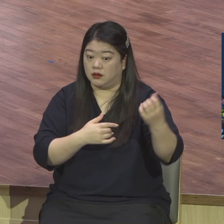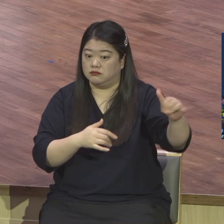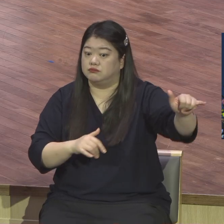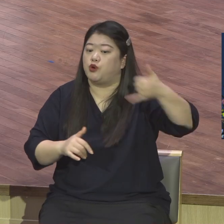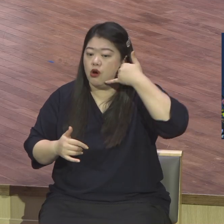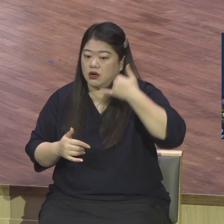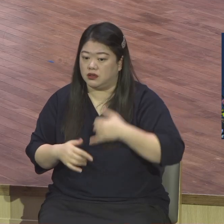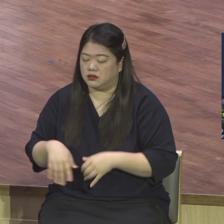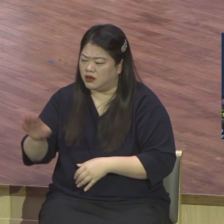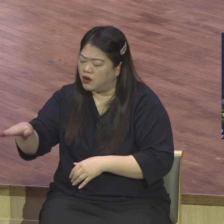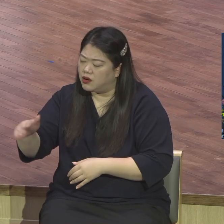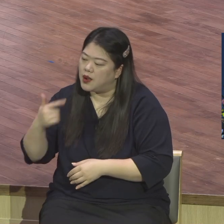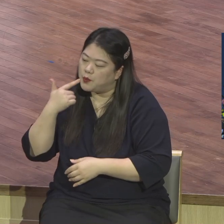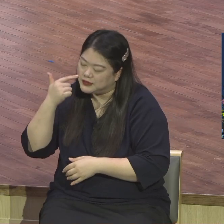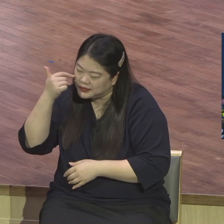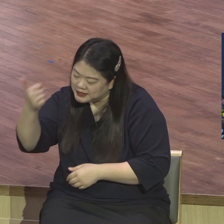하지.